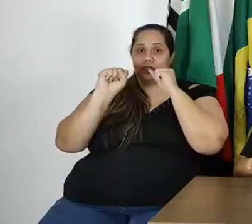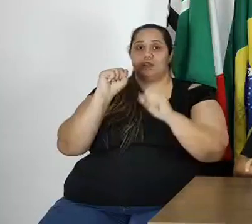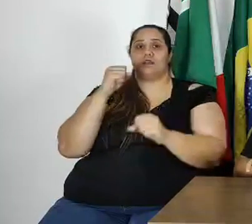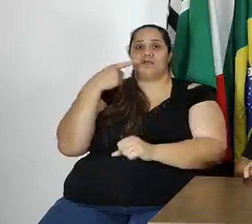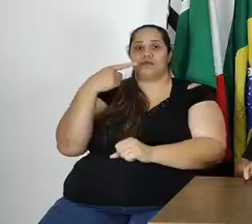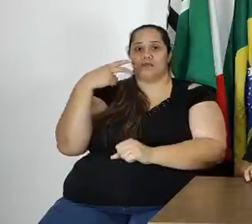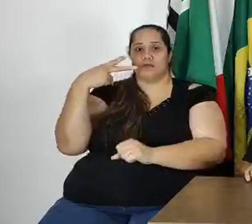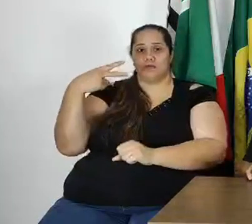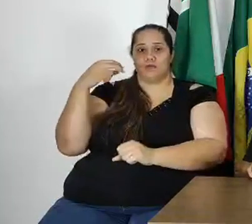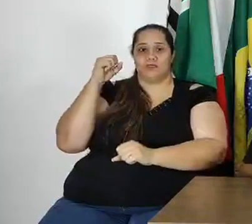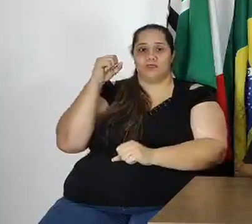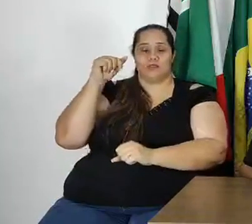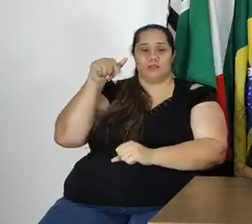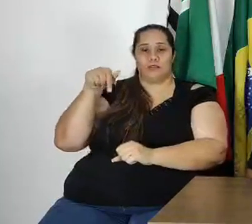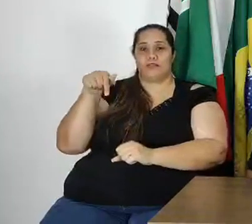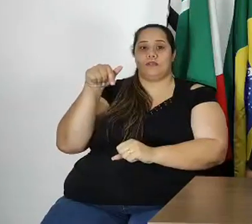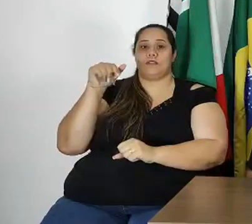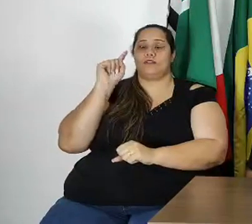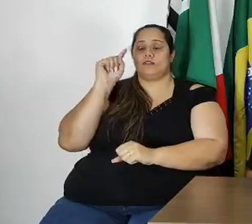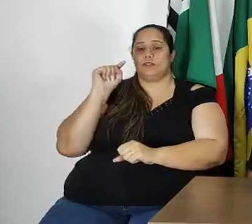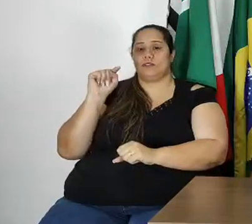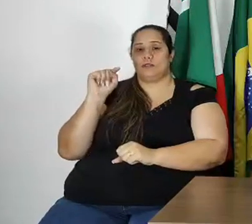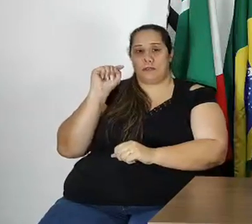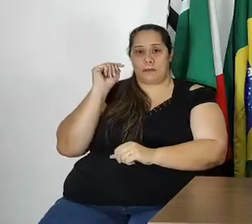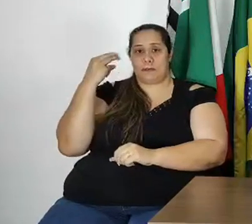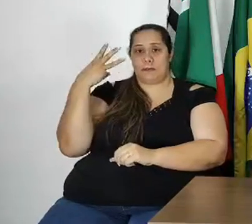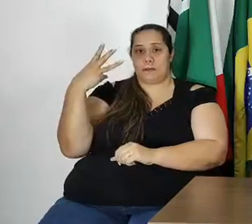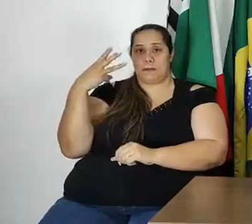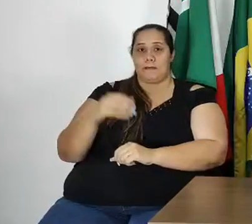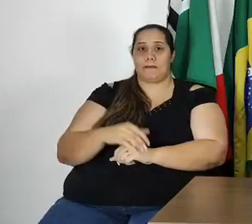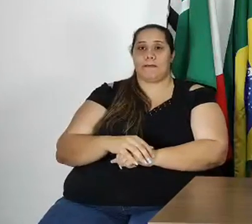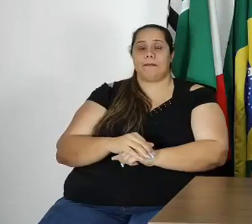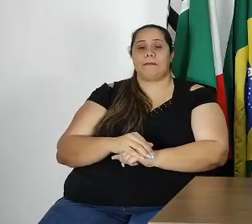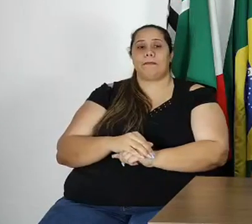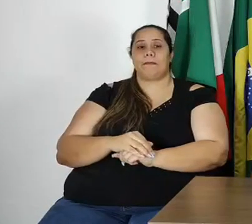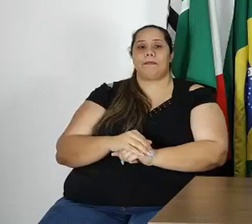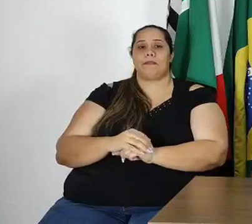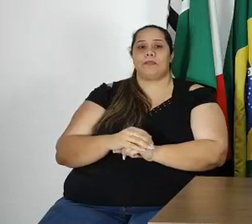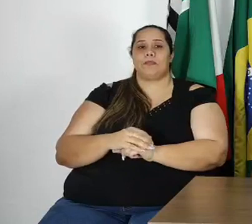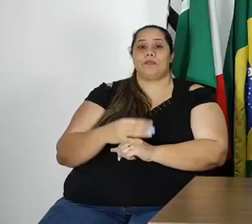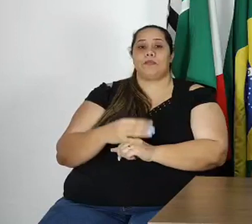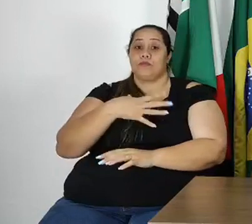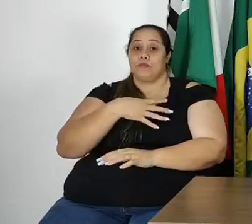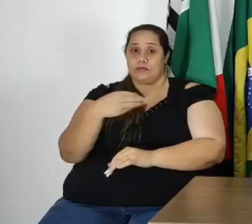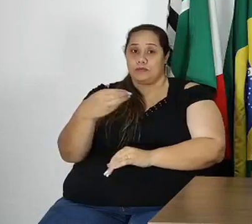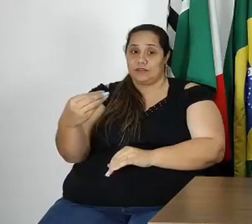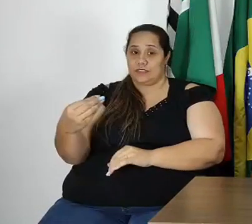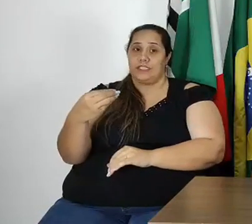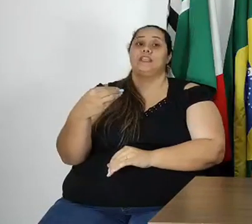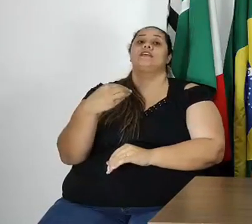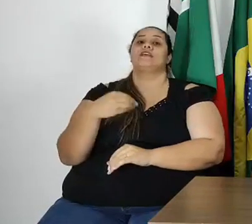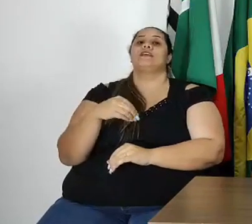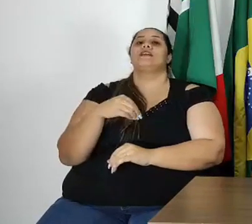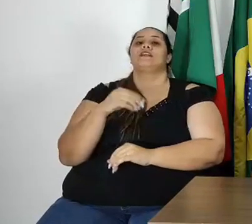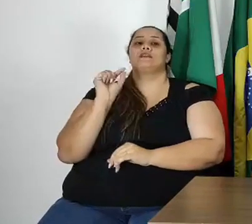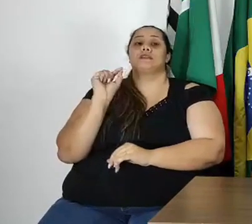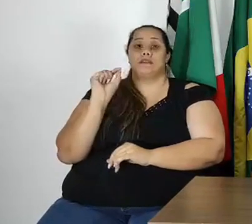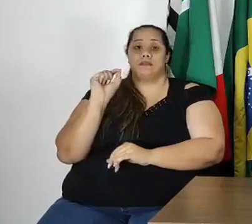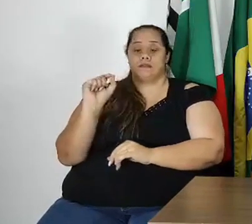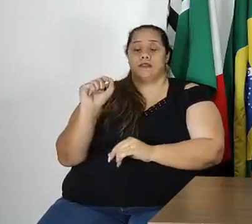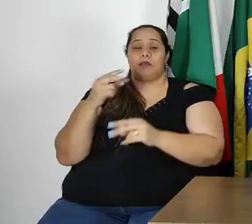127, capítulo 3, que diz assim: Eis que os filhos são a herança do